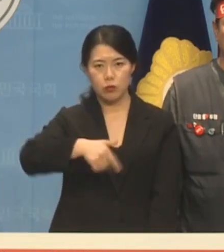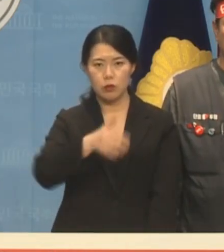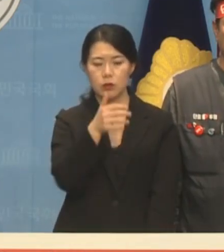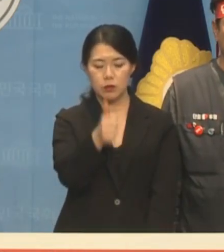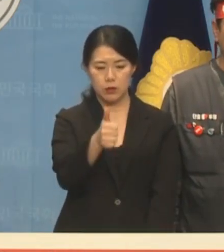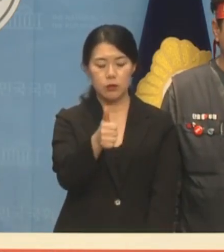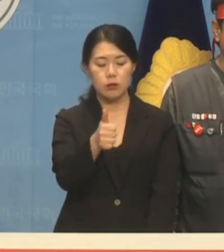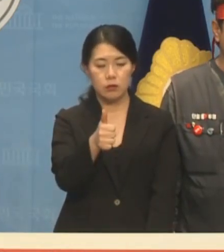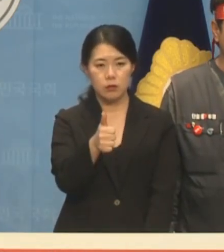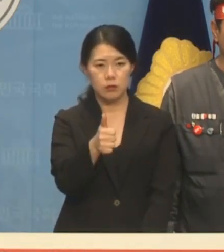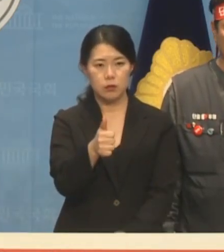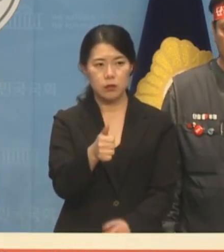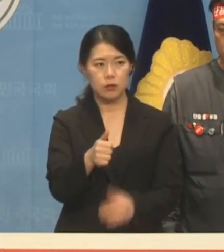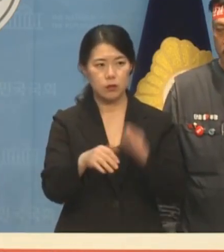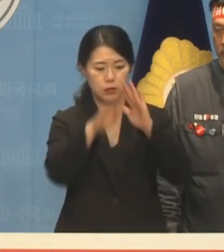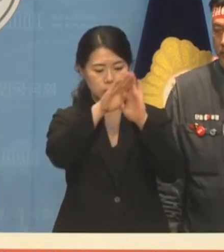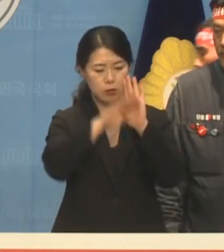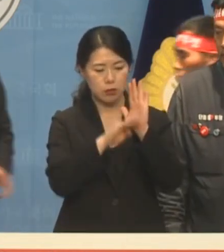보고가 있겠습니다.